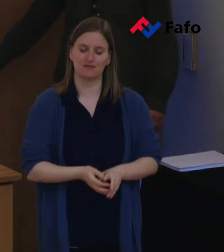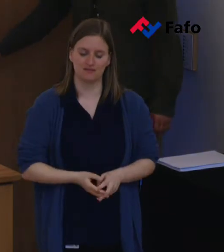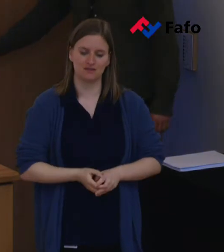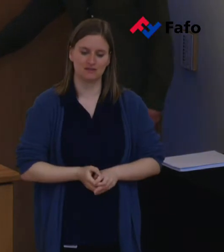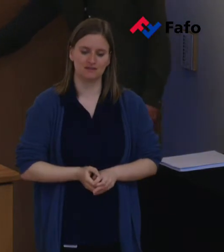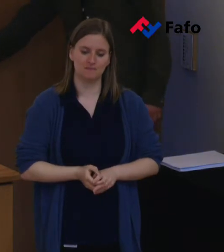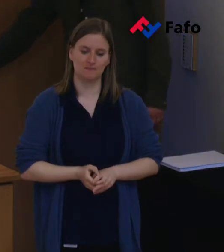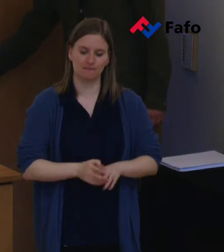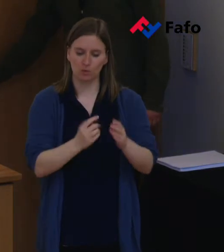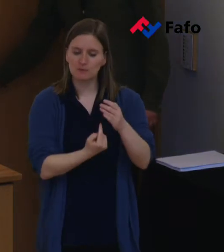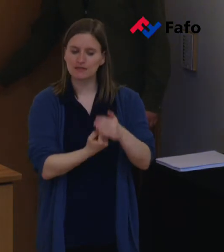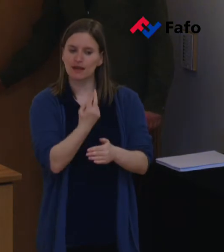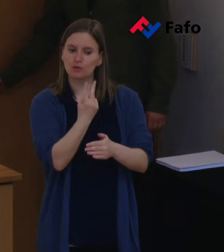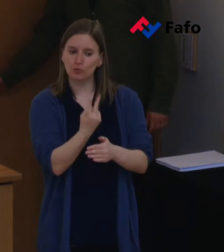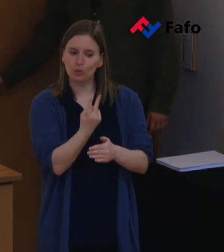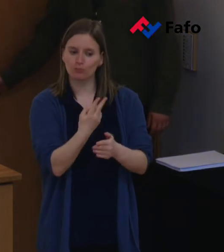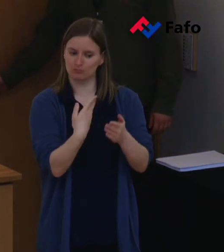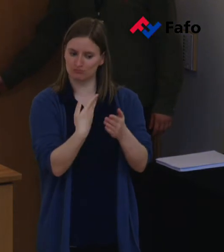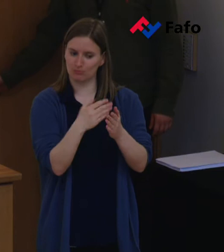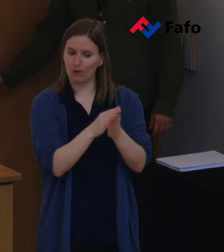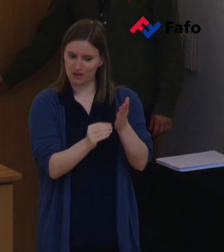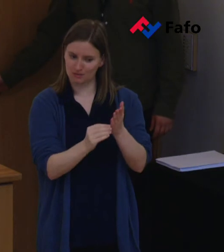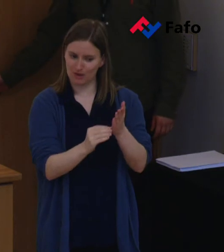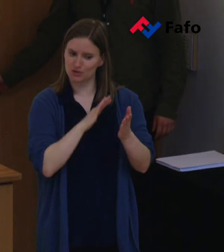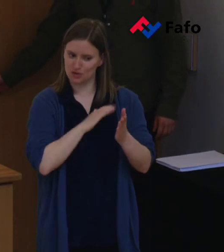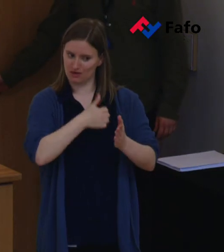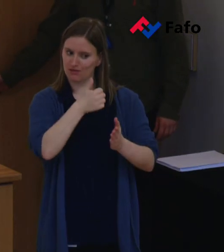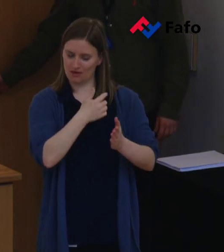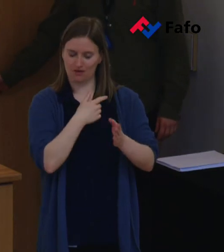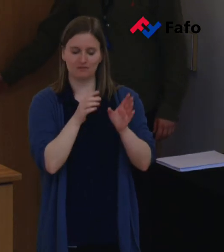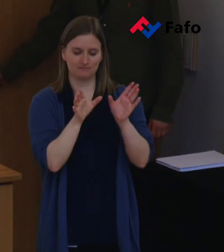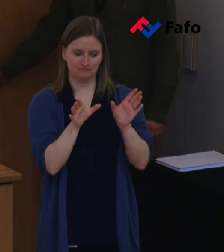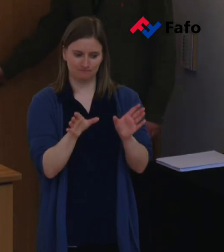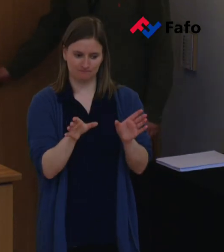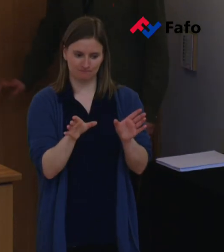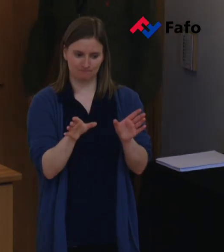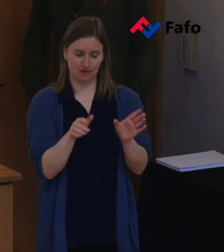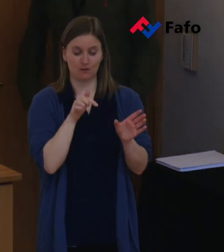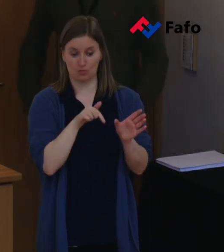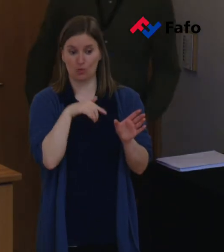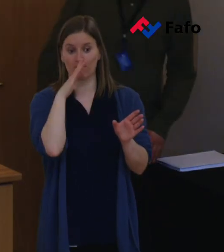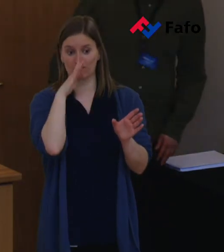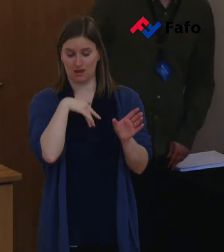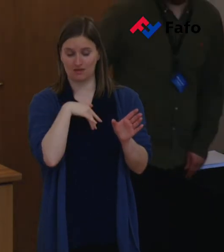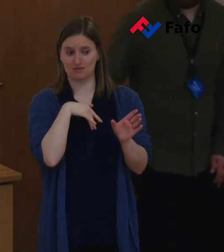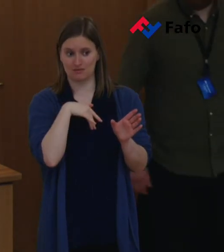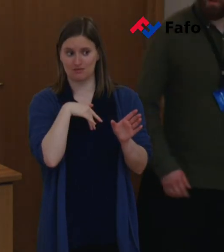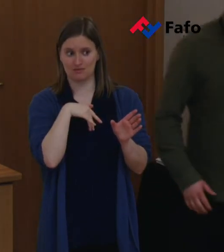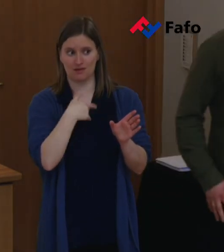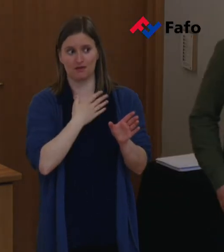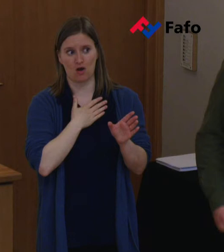særlig kanskje to poenger da som jeg synes har vært viktig. Vi vet jo nå at vi